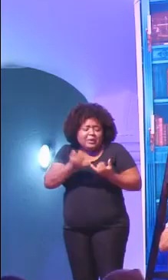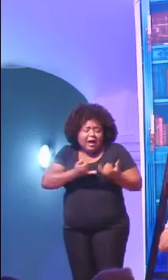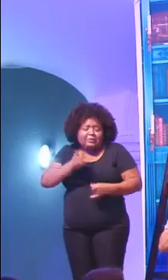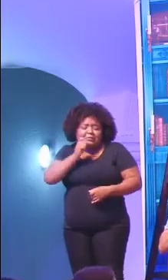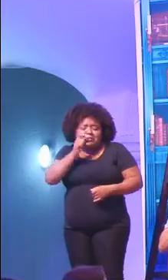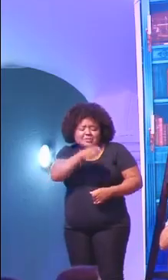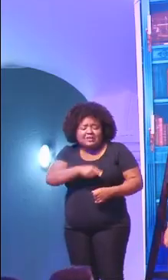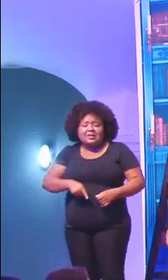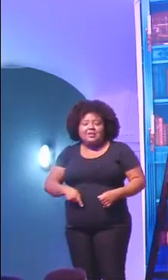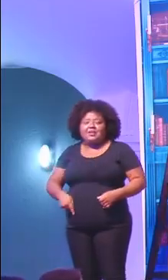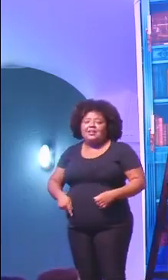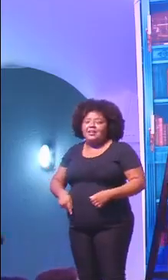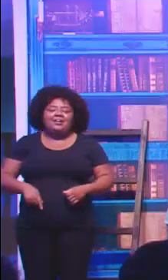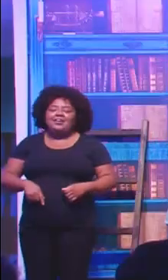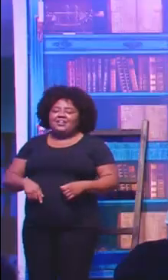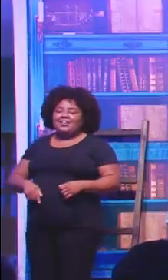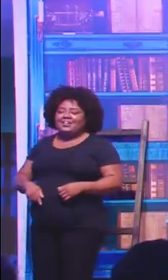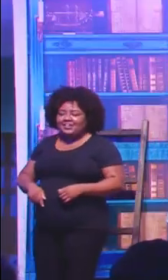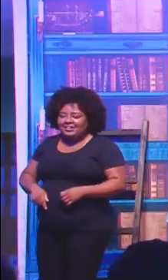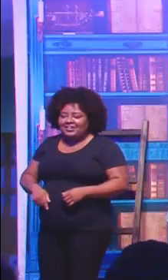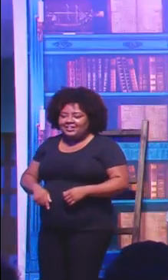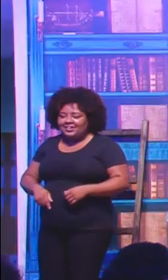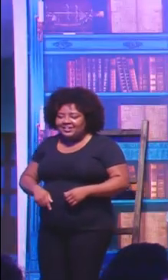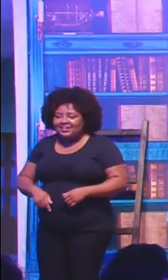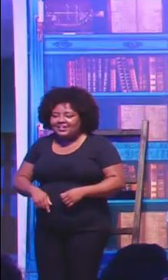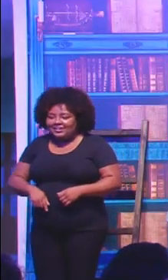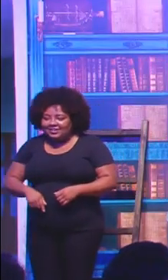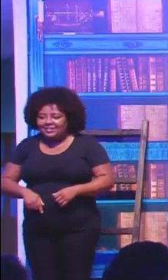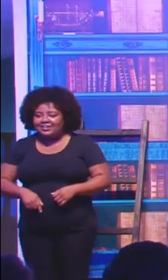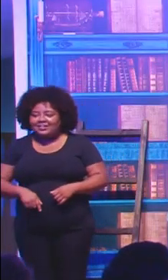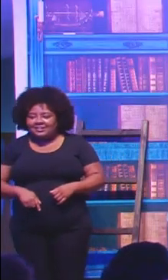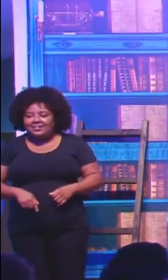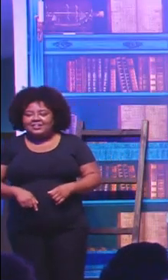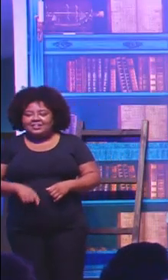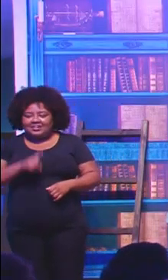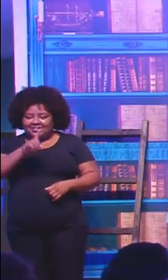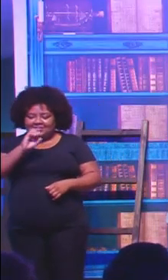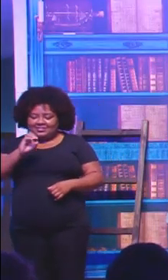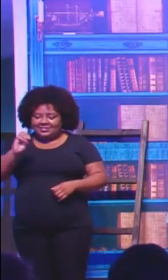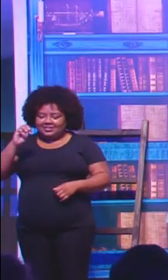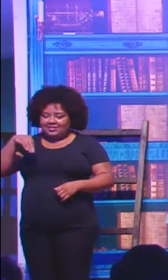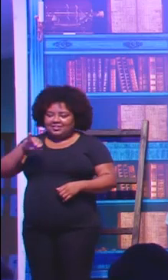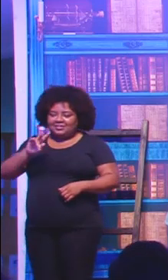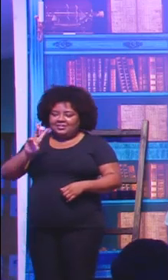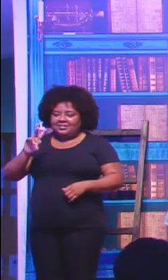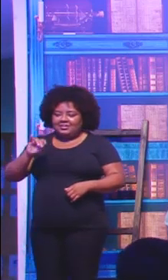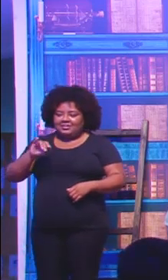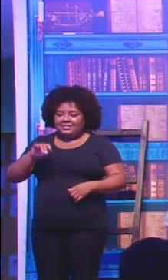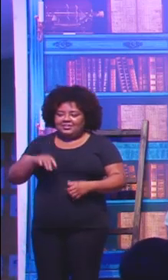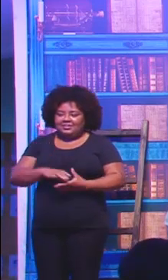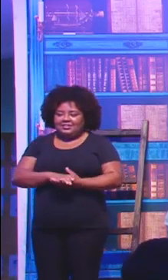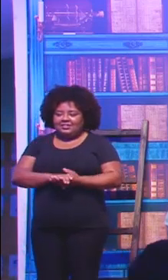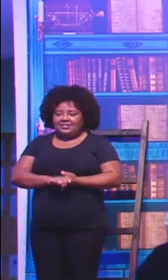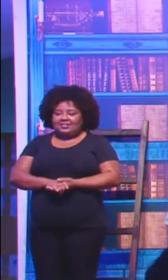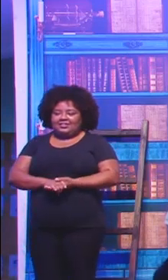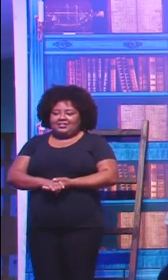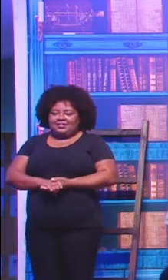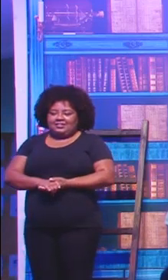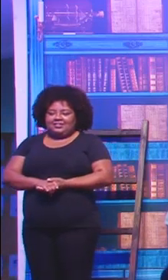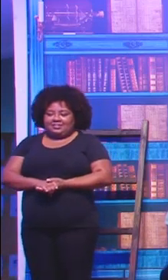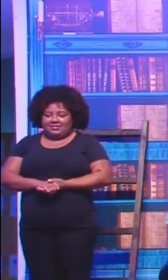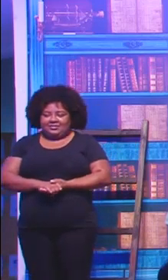Juro para vocês que isso não é conversa de escritor. Ela disse, é trote, você não ganhou